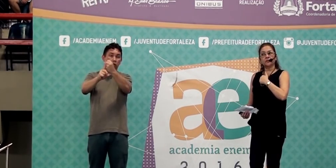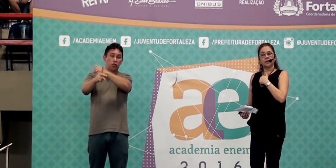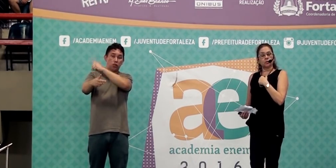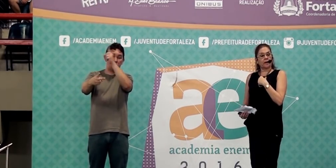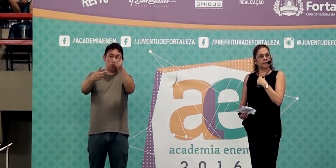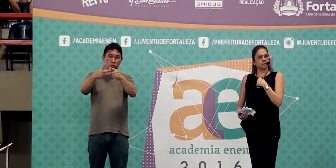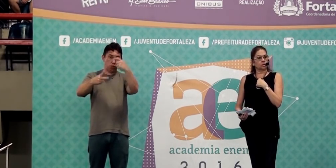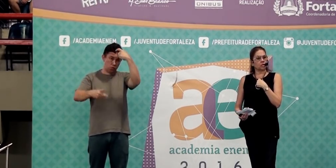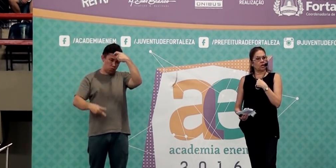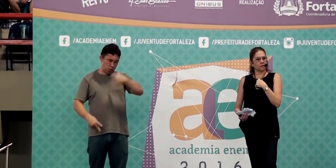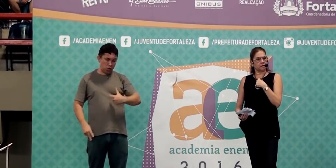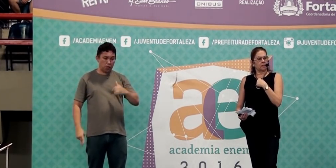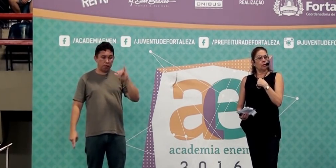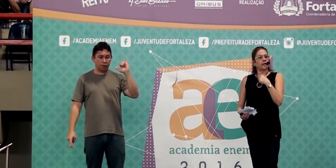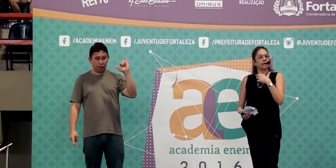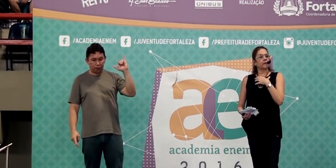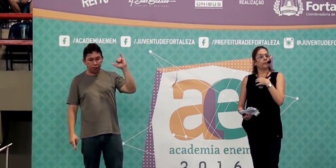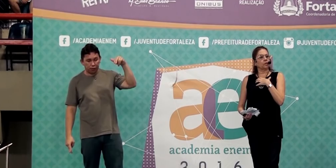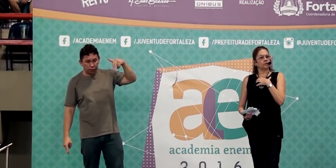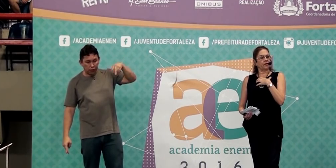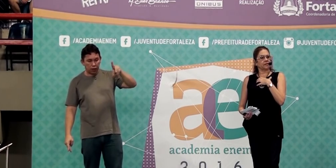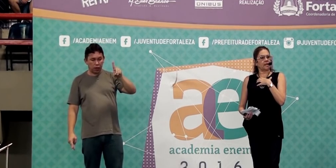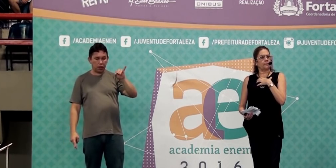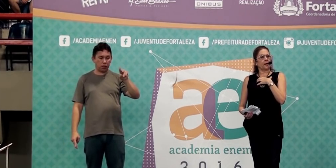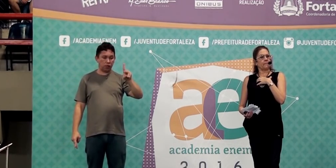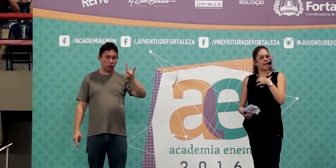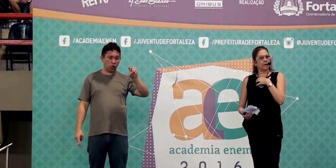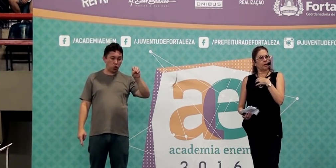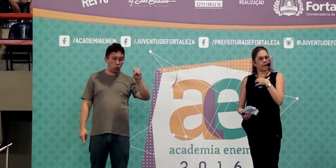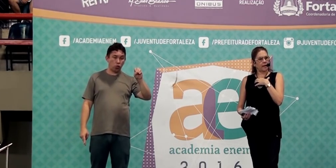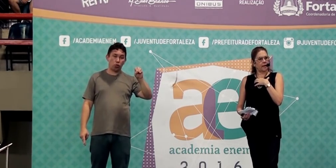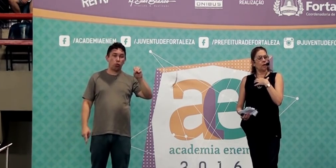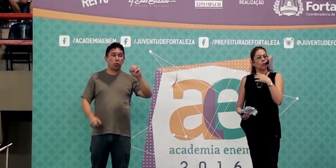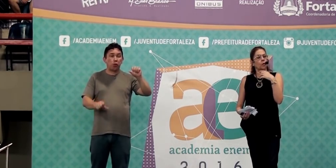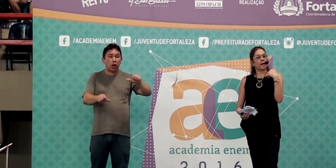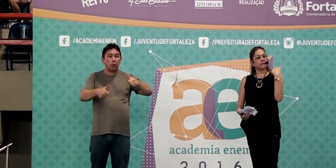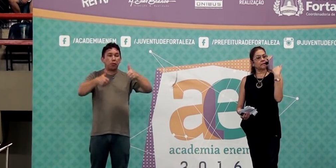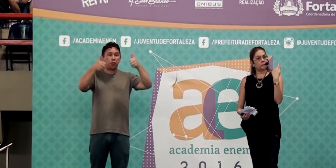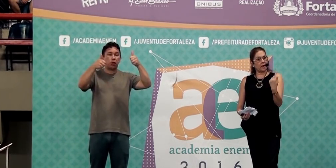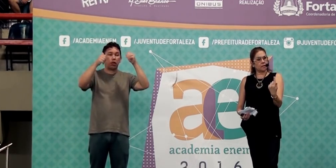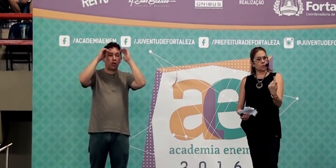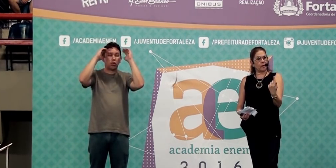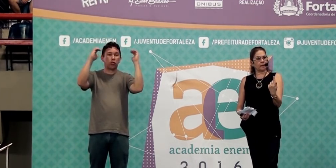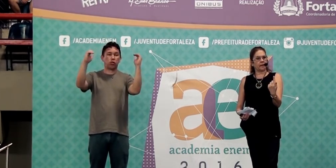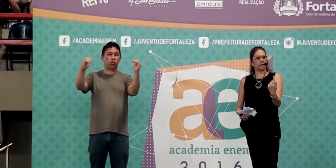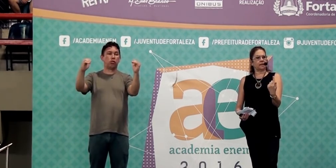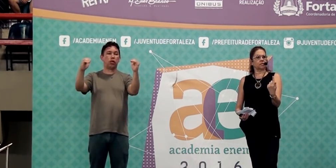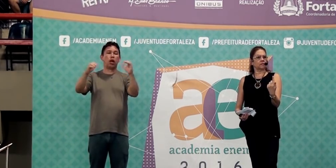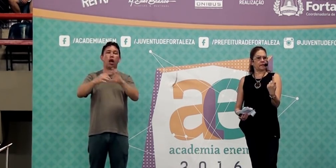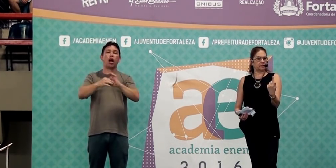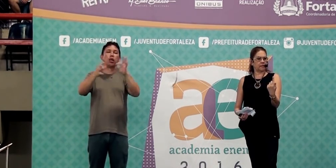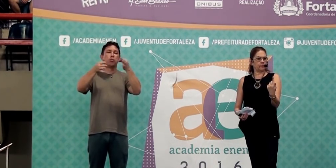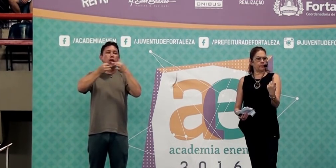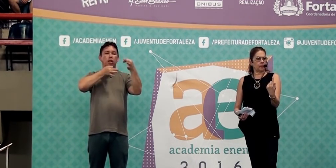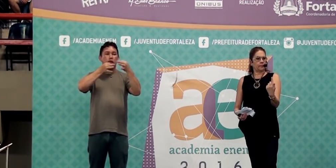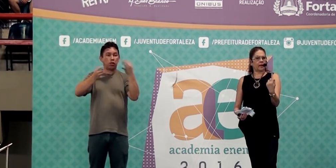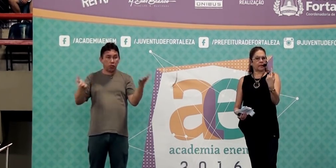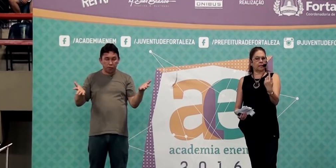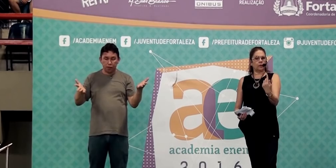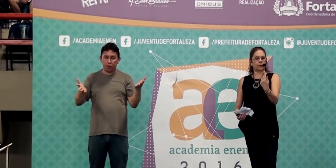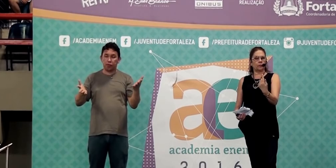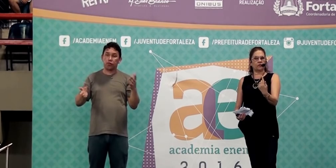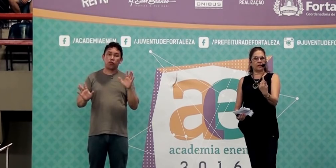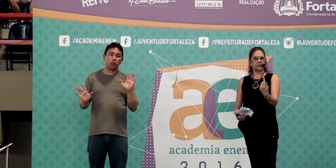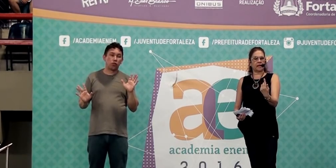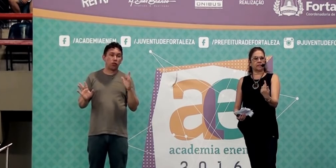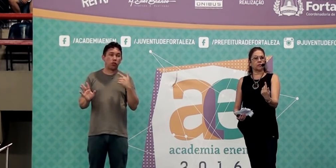o indivíduo, cada um de nós, o que é que pode fazer para melhorar o respeito à liberdade de expressão? Para